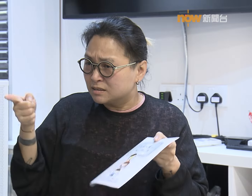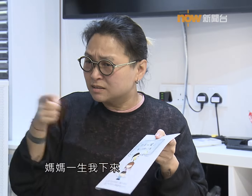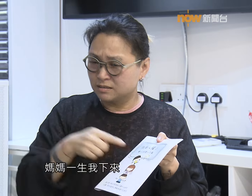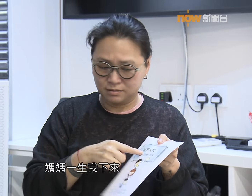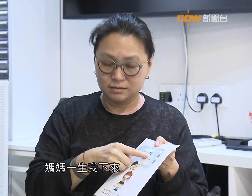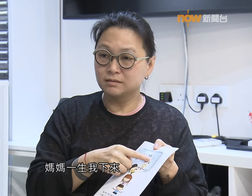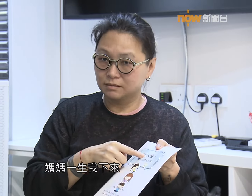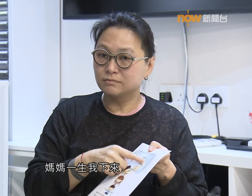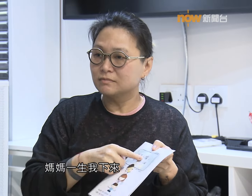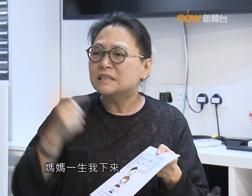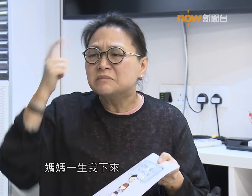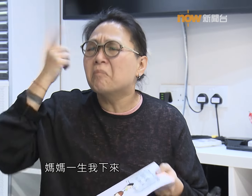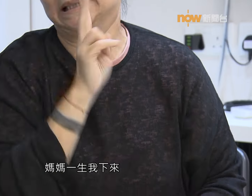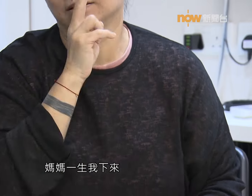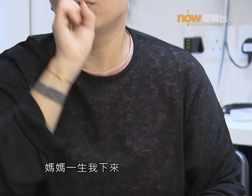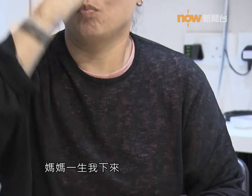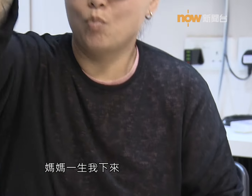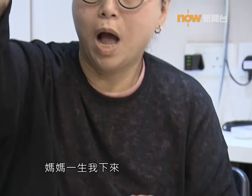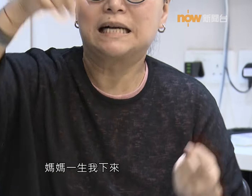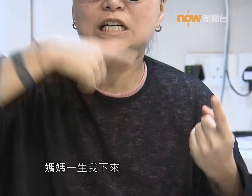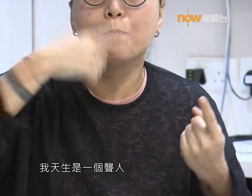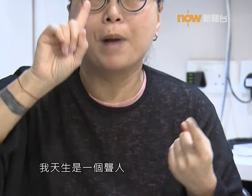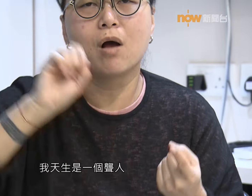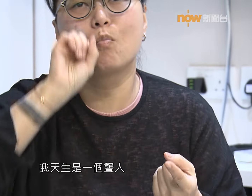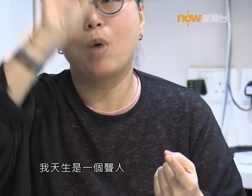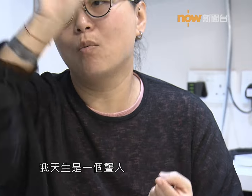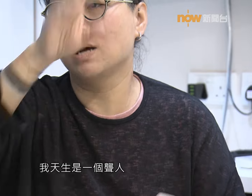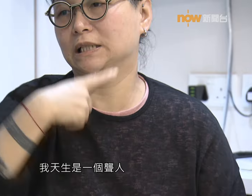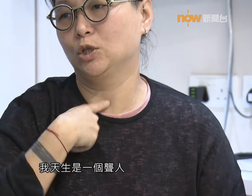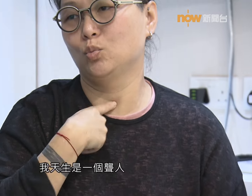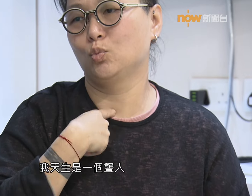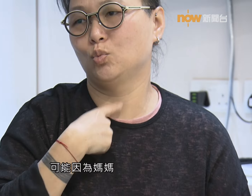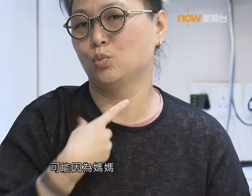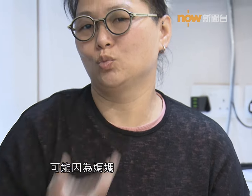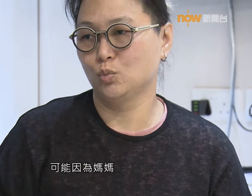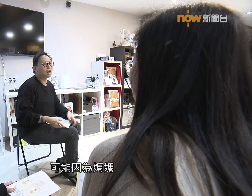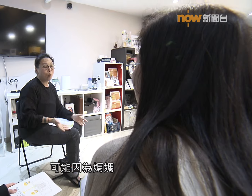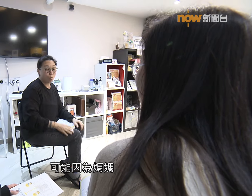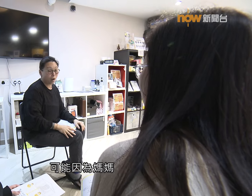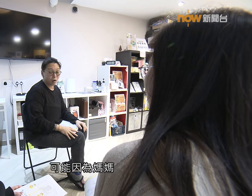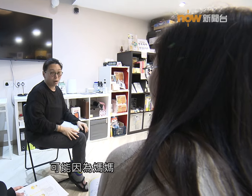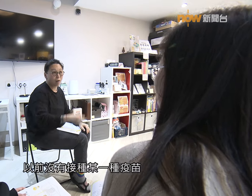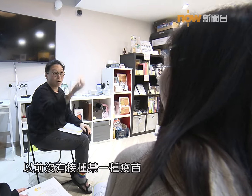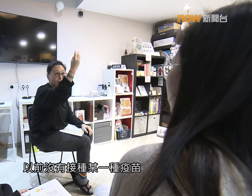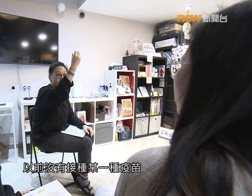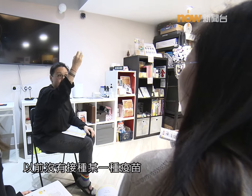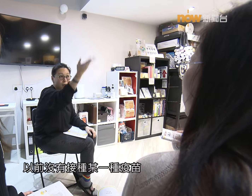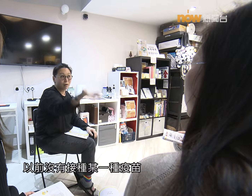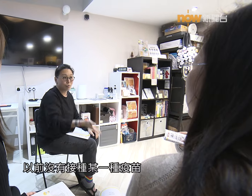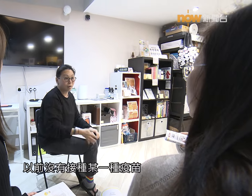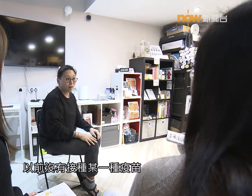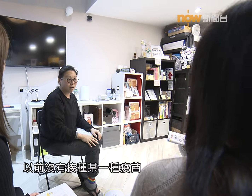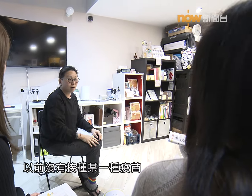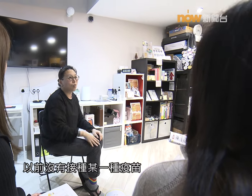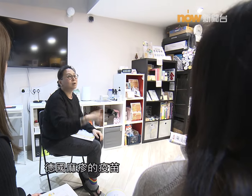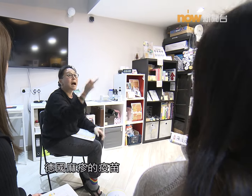妈妈一生我，即系我一出世就是一个聋人啦。咁有机会是因为妈妈以前冇打某一只疫苗。得過